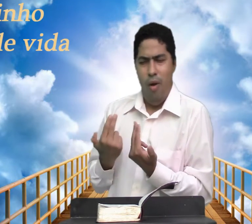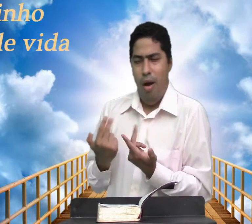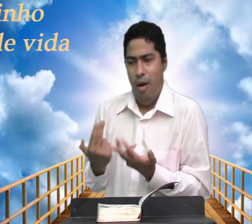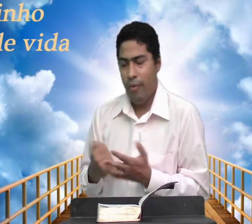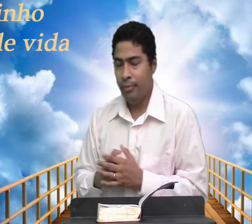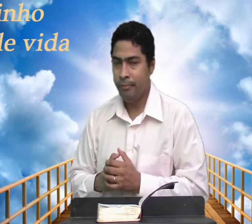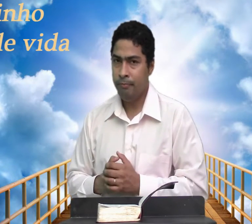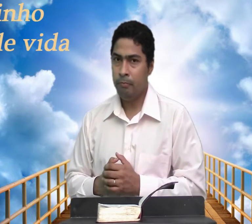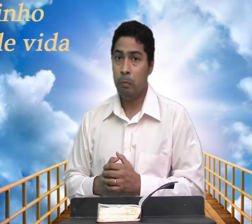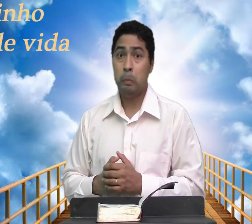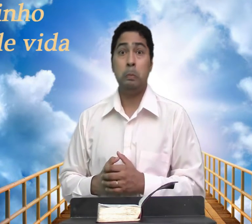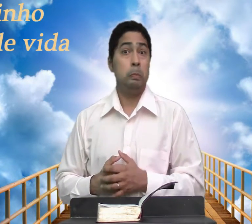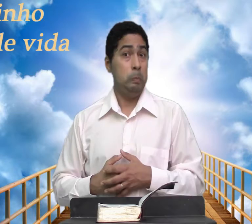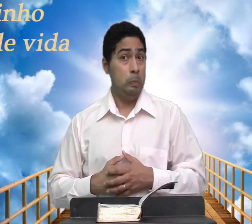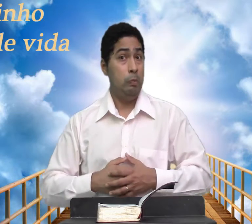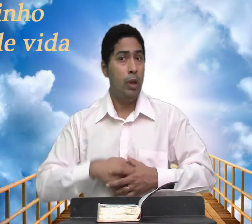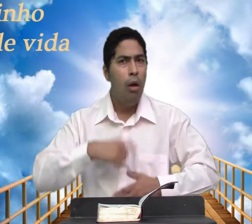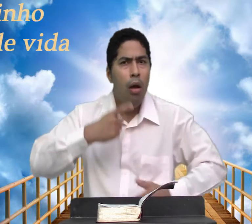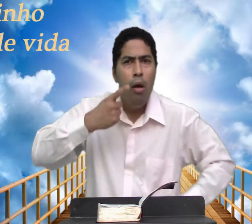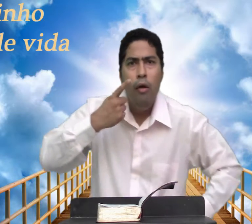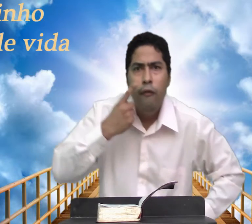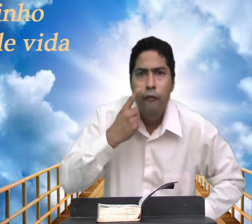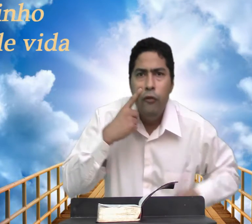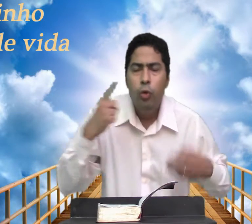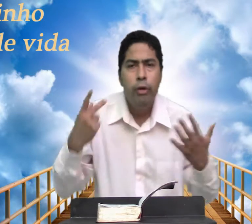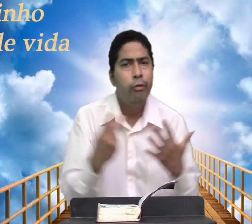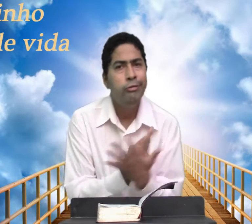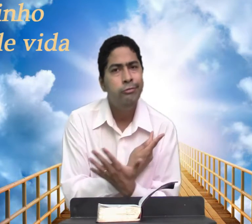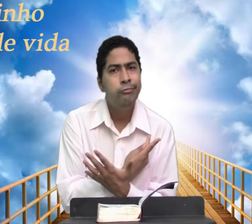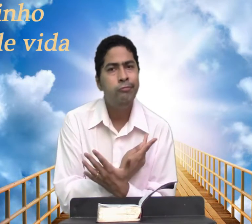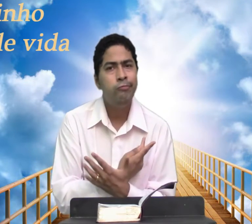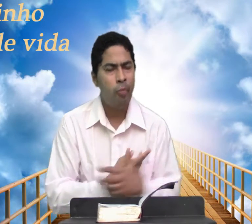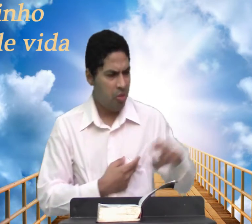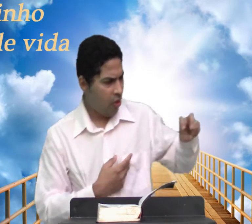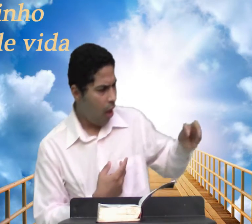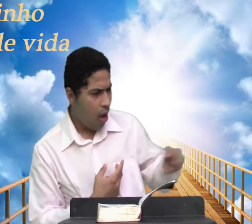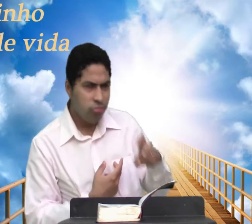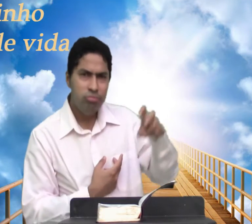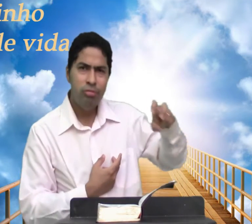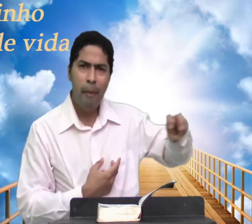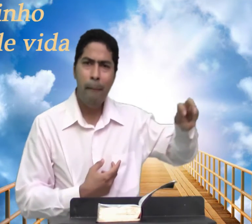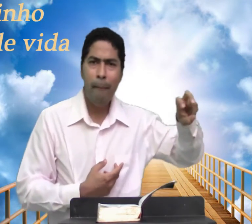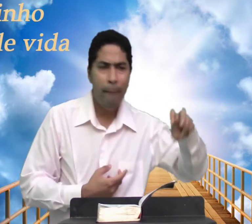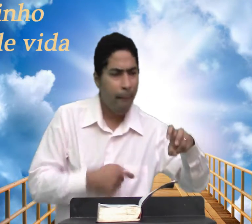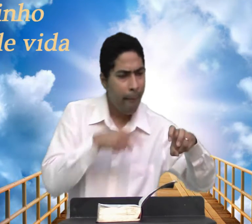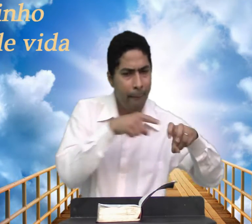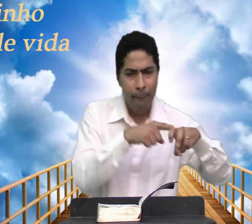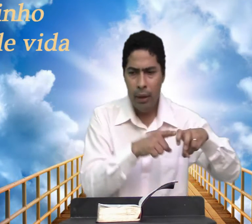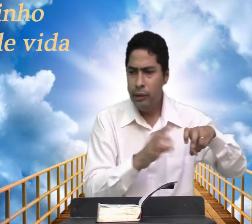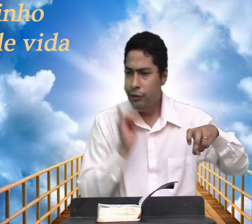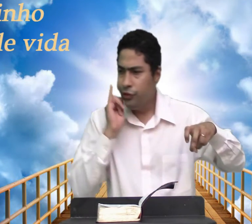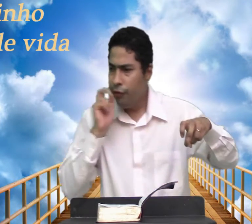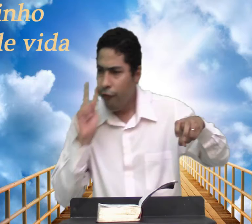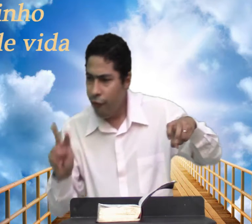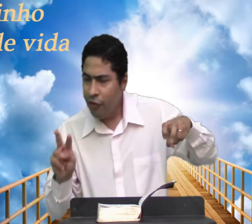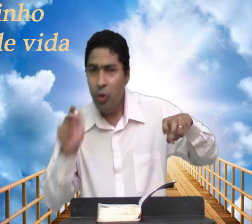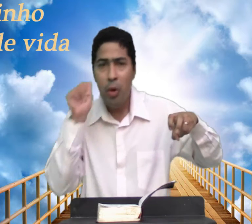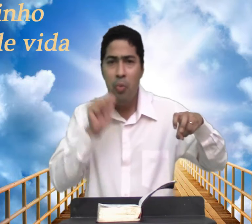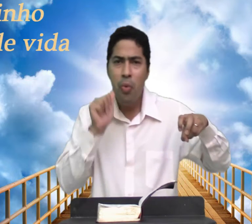Nossa, viu o que foi que aconteceu? Essa serpente, ela vê a mulher e ela